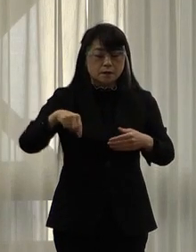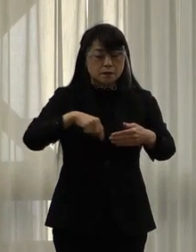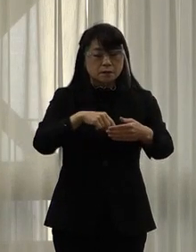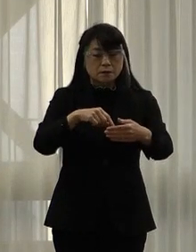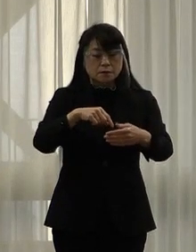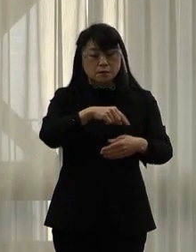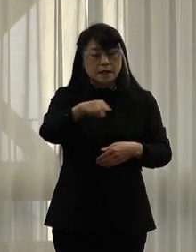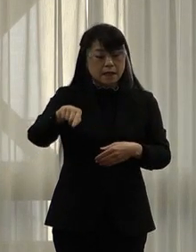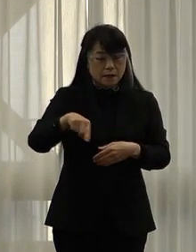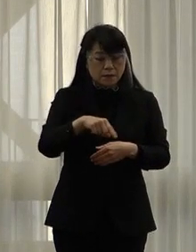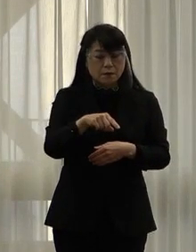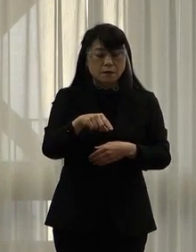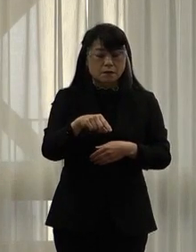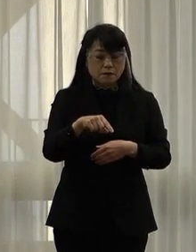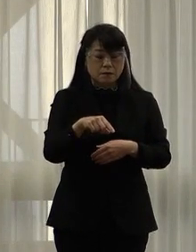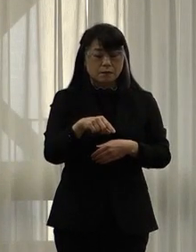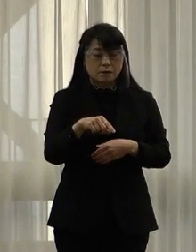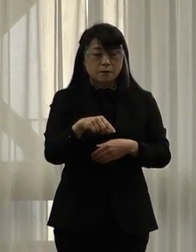を